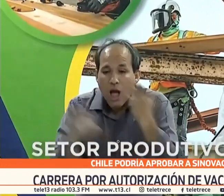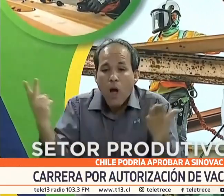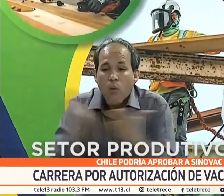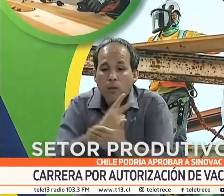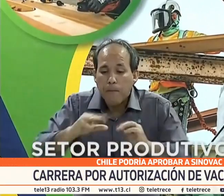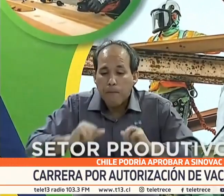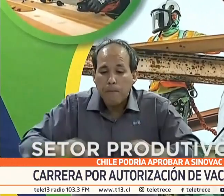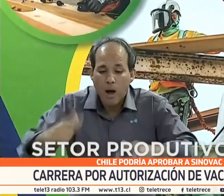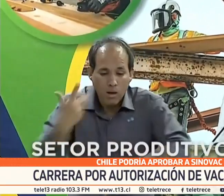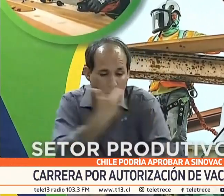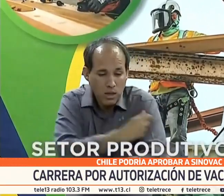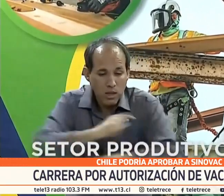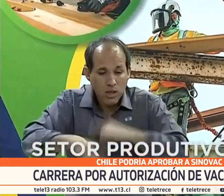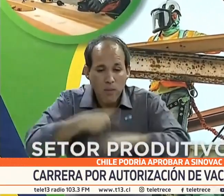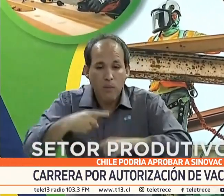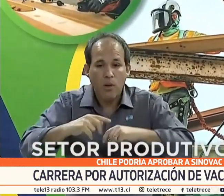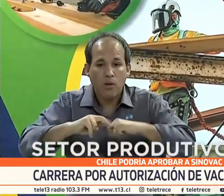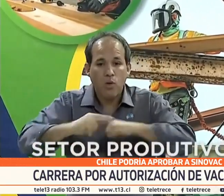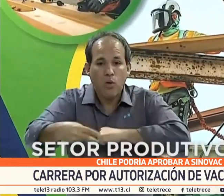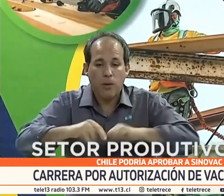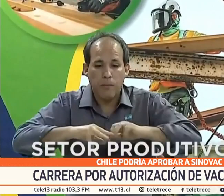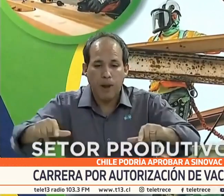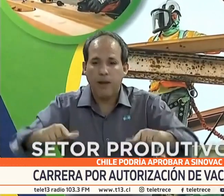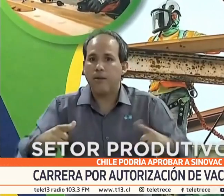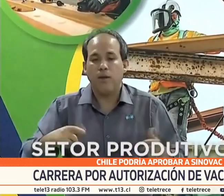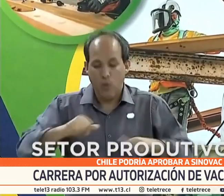un caimán ese es tu problema